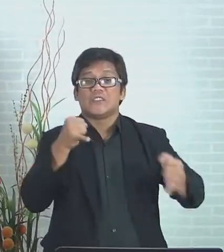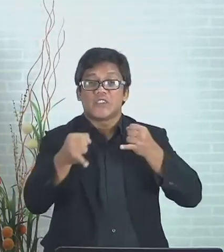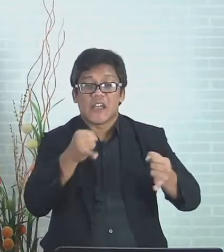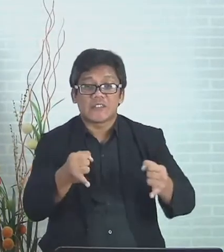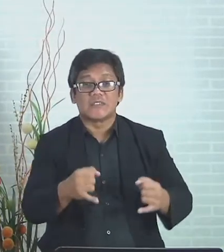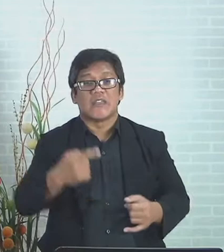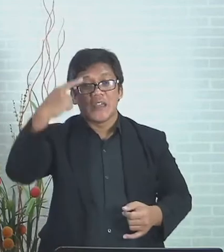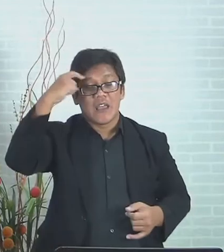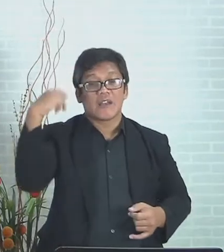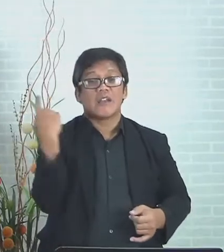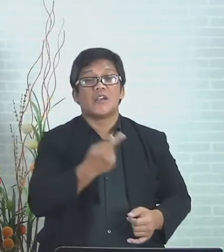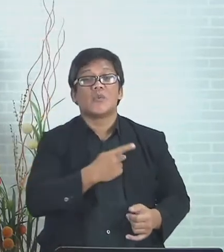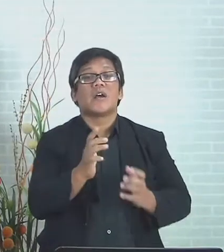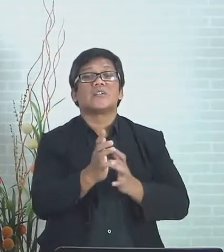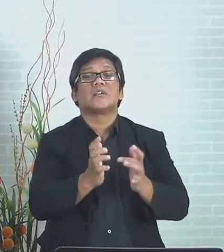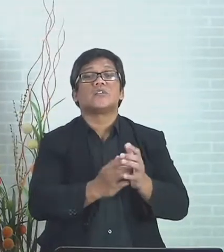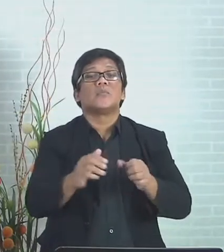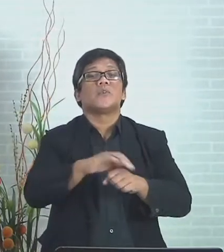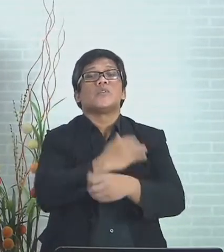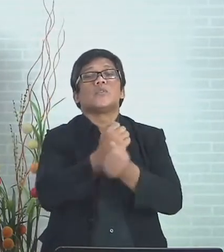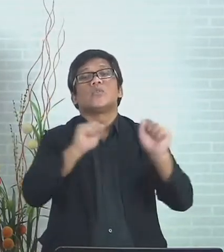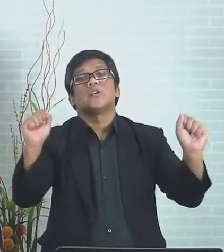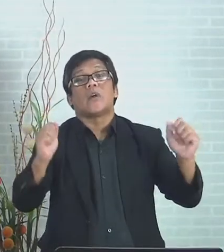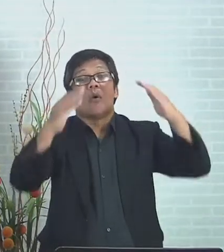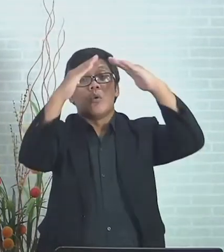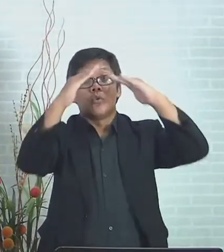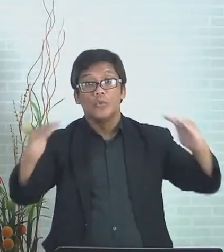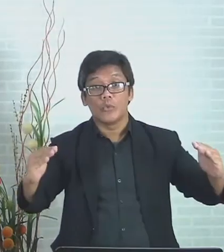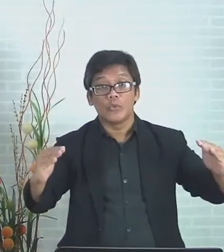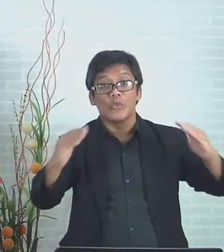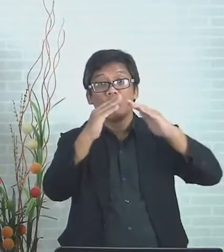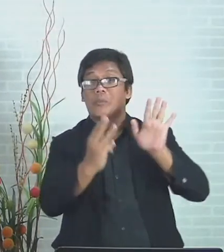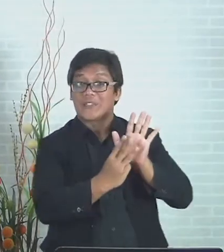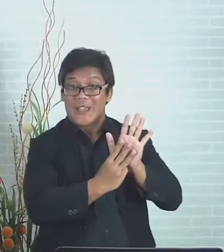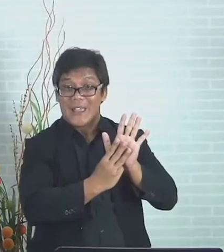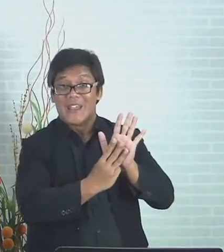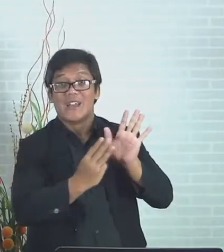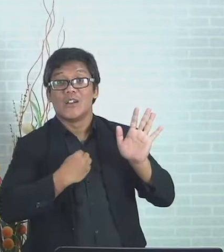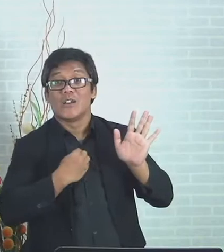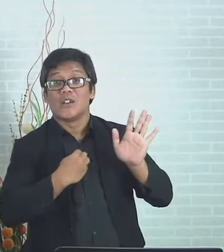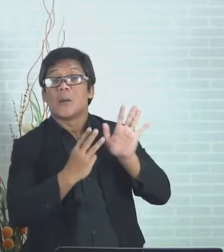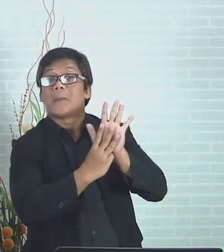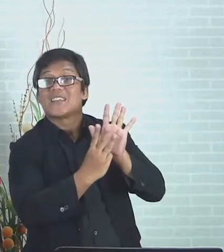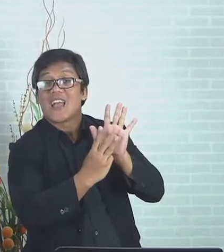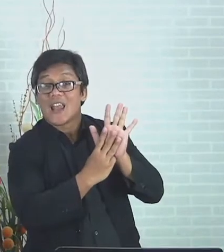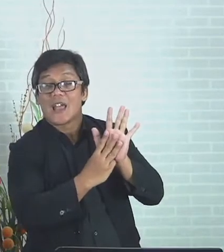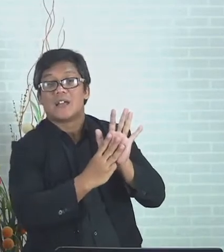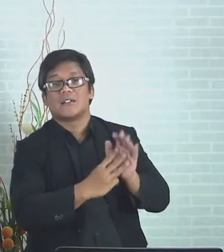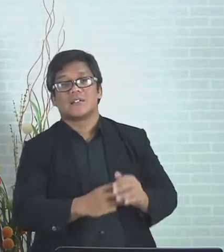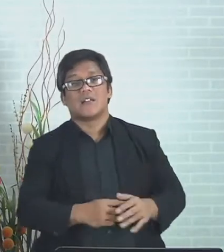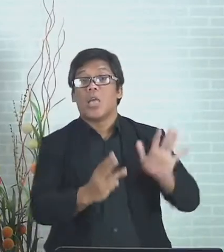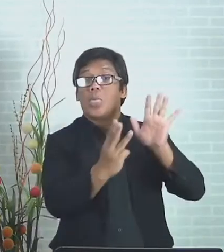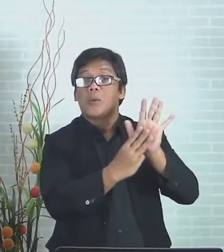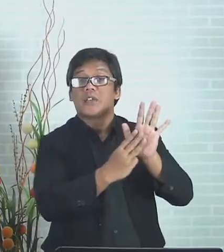Yesus itu adalah penuh puasa bahkan setiap gunung-gunung permasalahan kita problem kita masalah rumah tangga